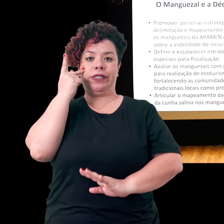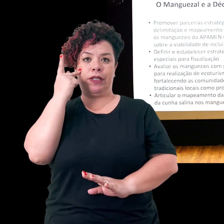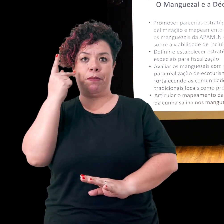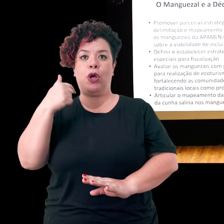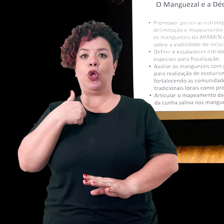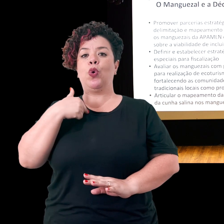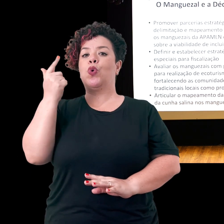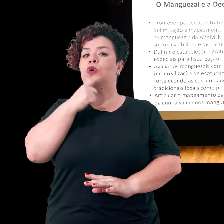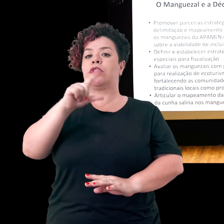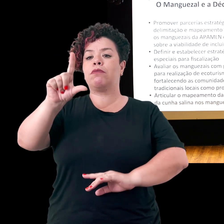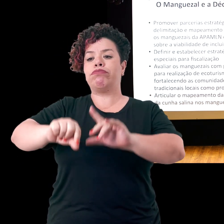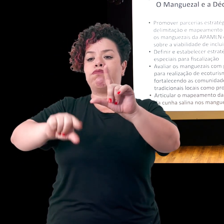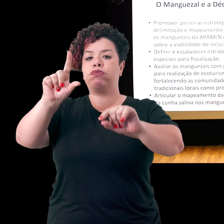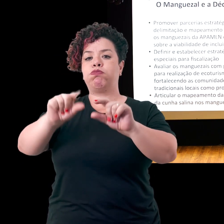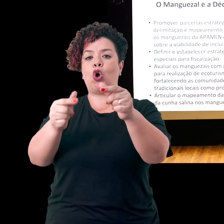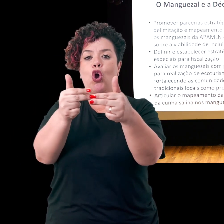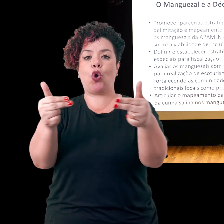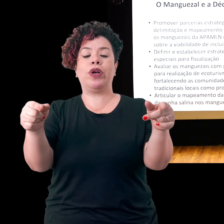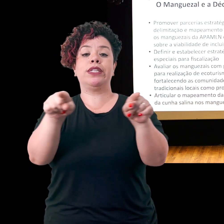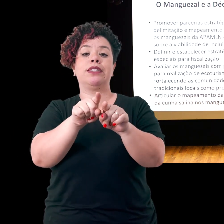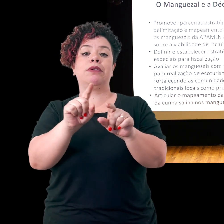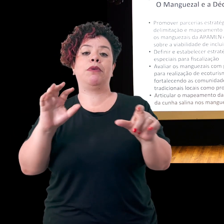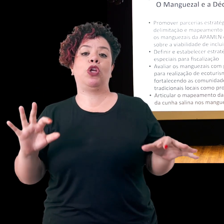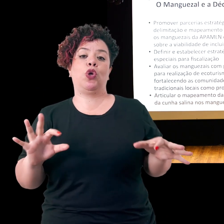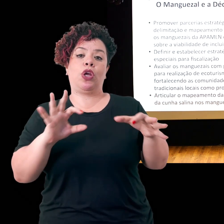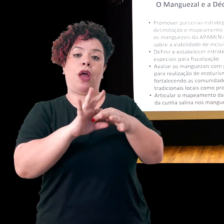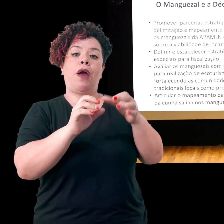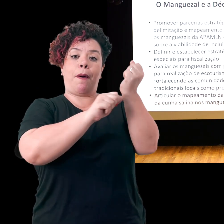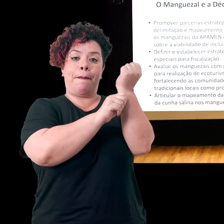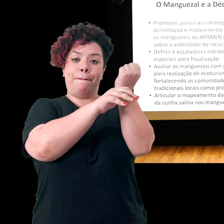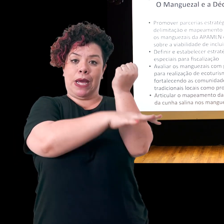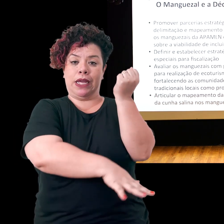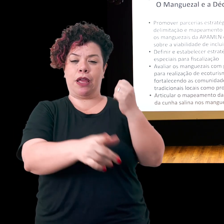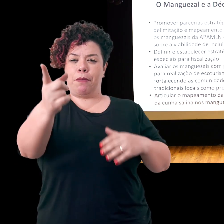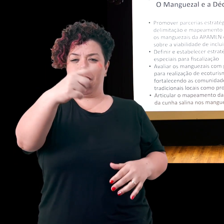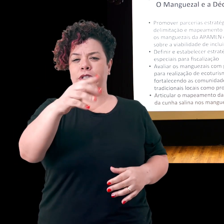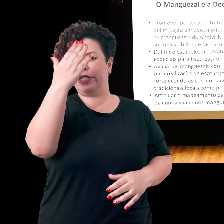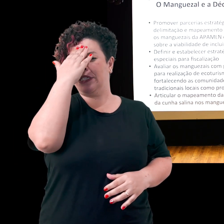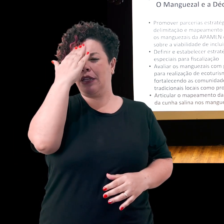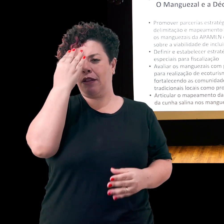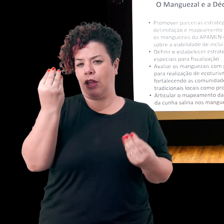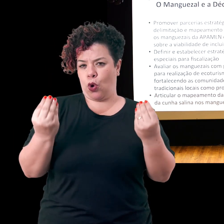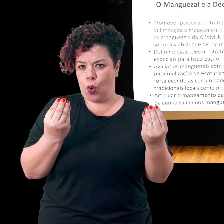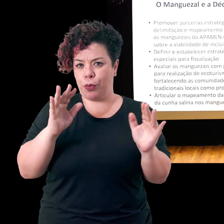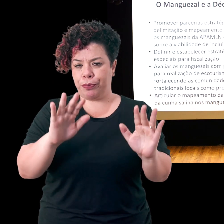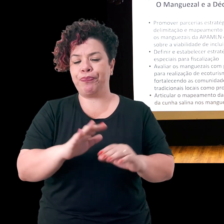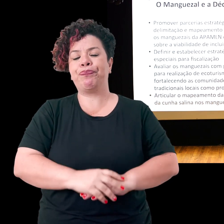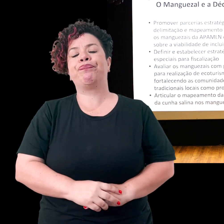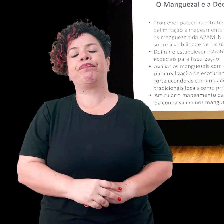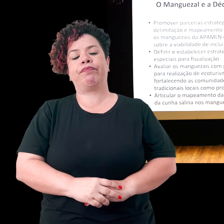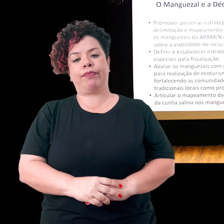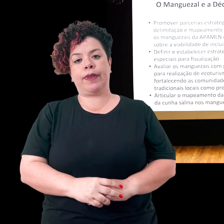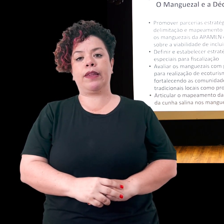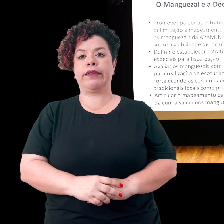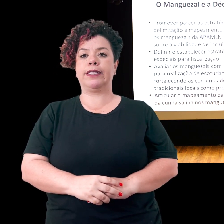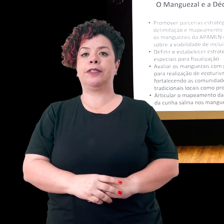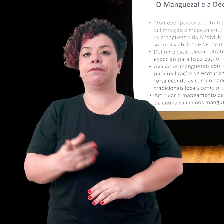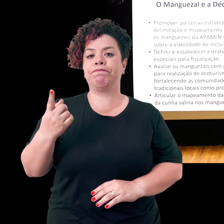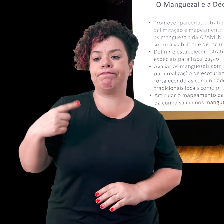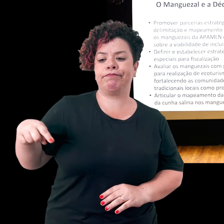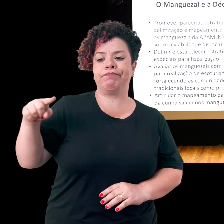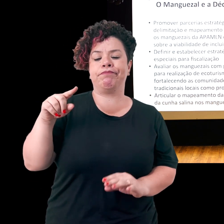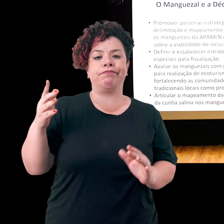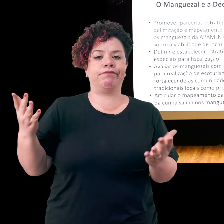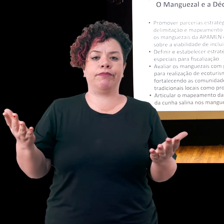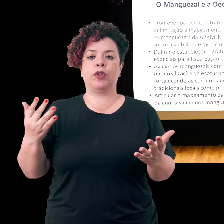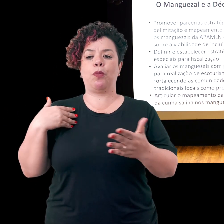eu pensei alguns elementos que estão relacionados a manguezais, para vocês terem um pouco de ideia de como